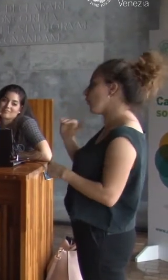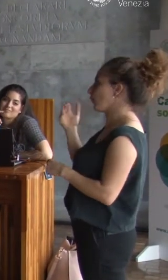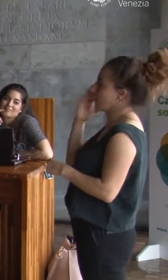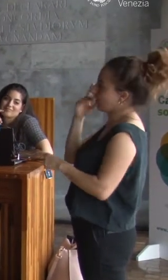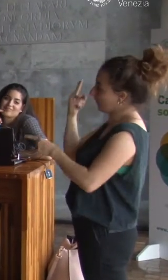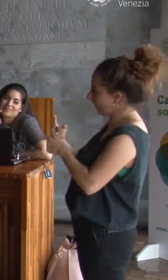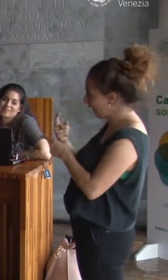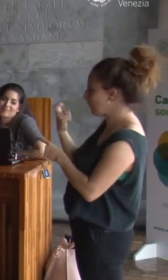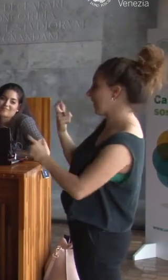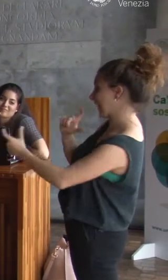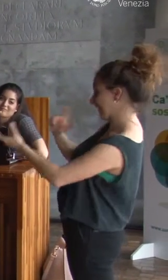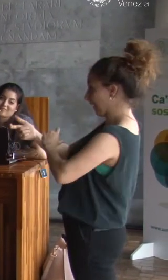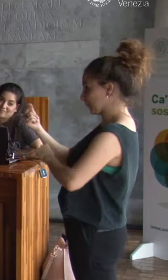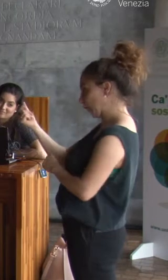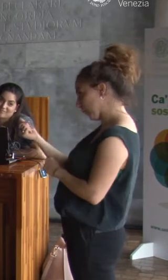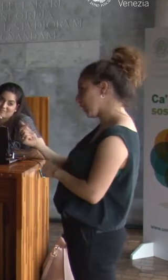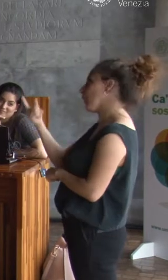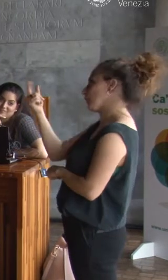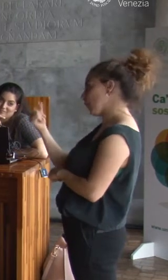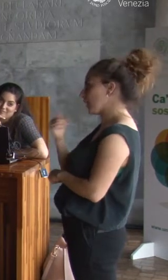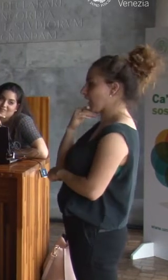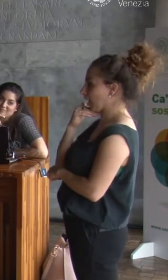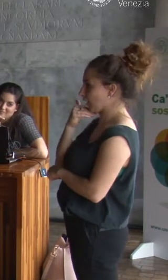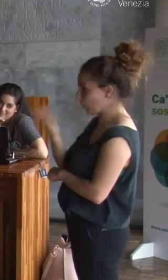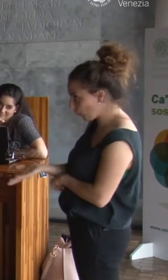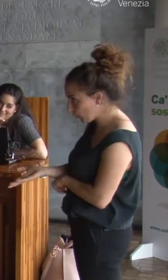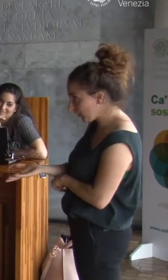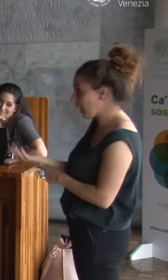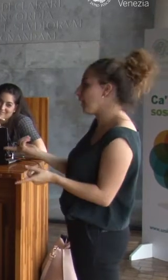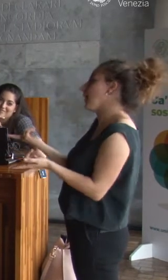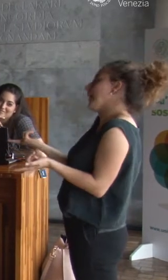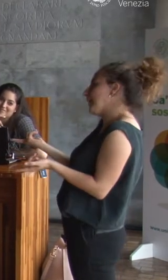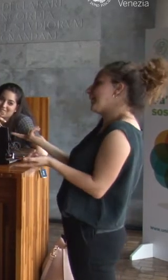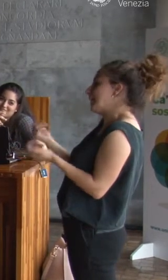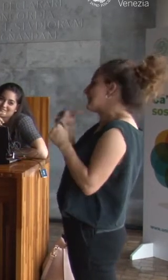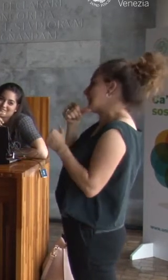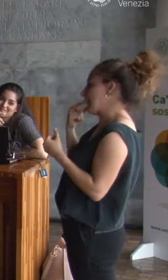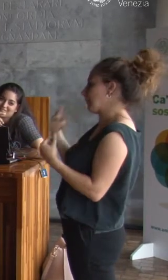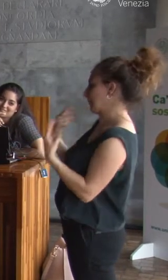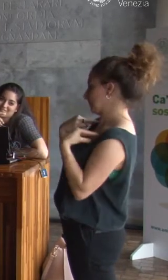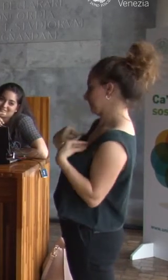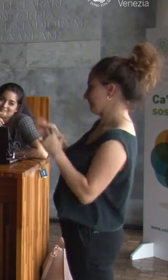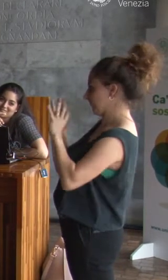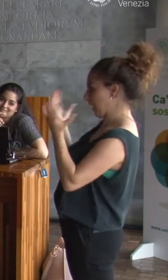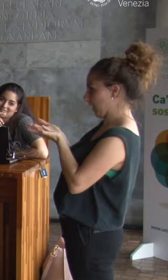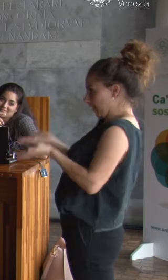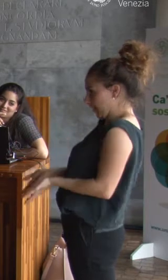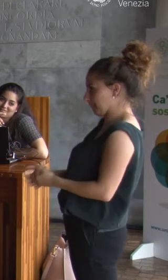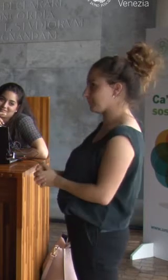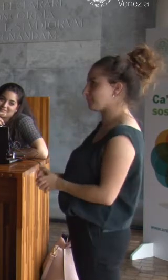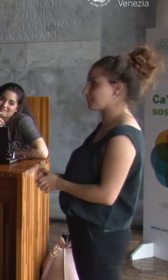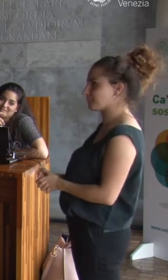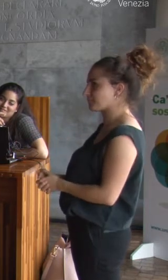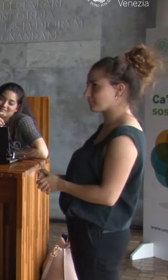devono fare in cambio del denaro, che è quella cosa inutile ma al tempo stesso indispensabile per sopravvivere su questo pianeta.